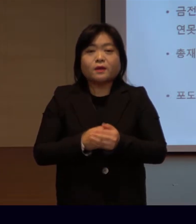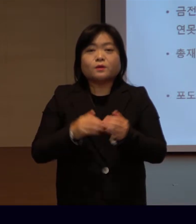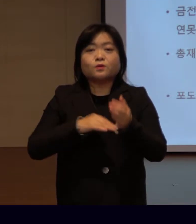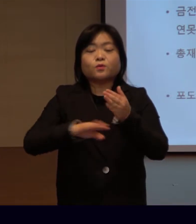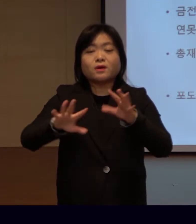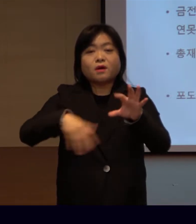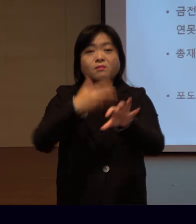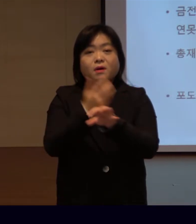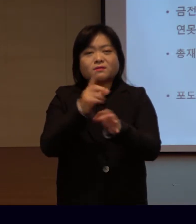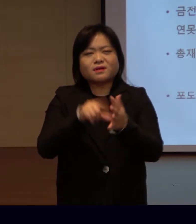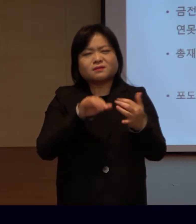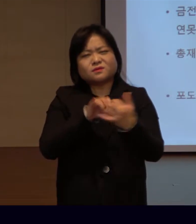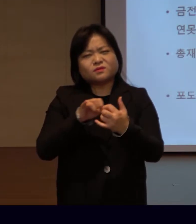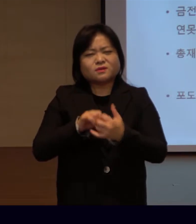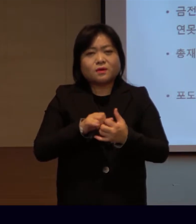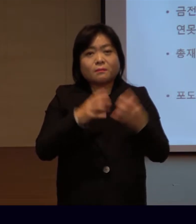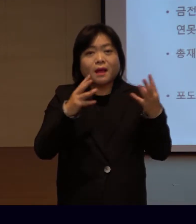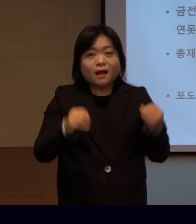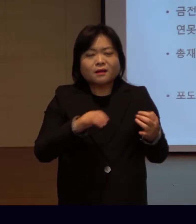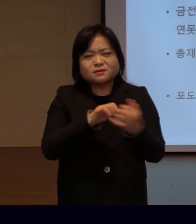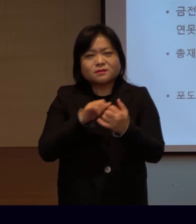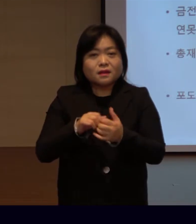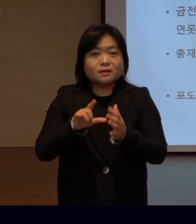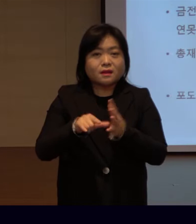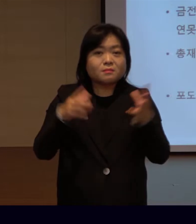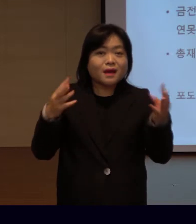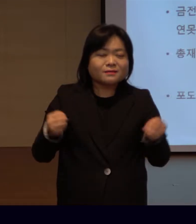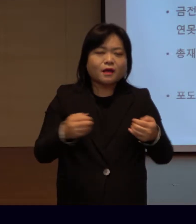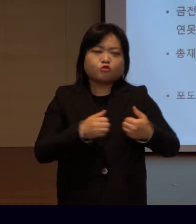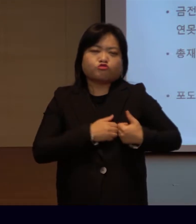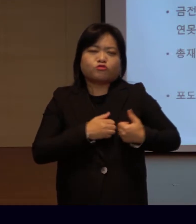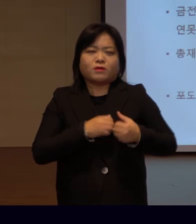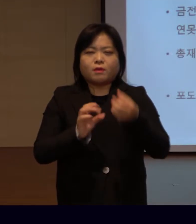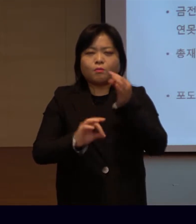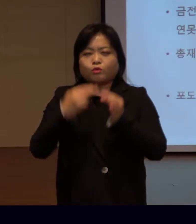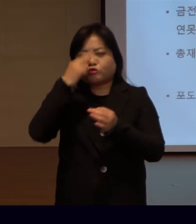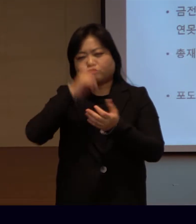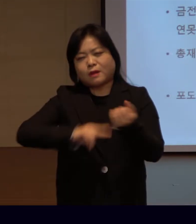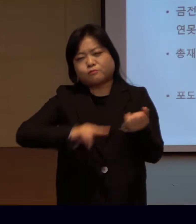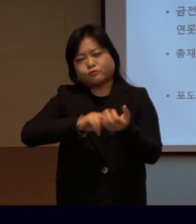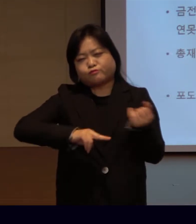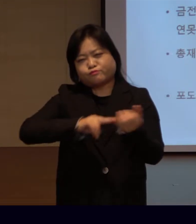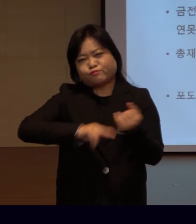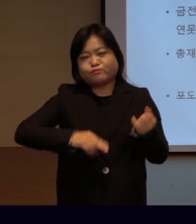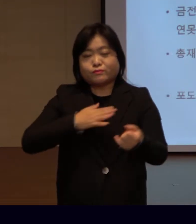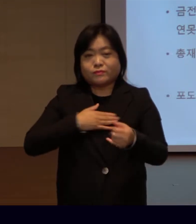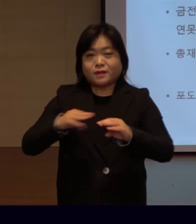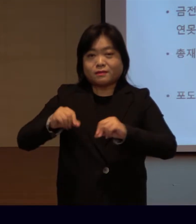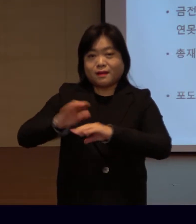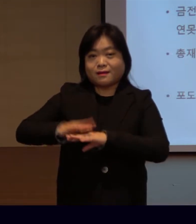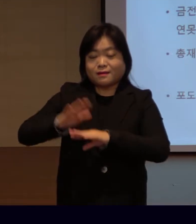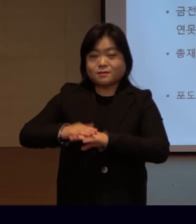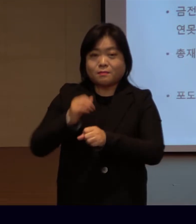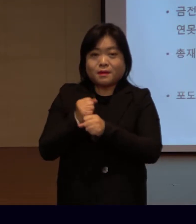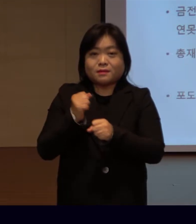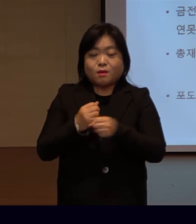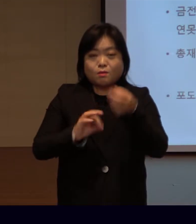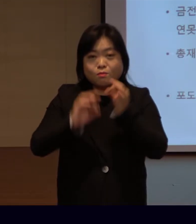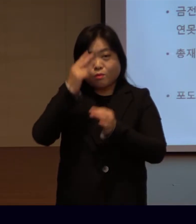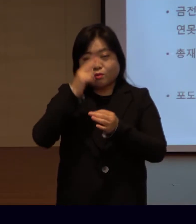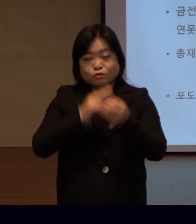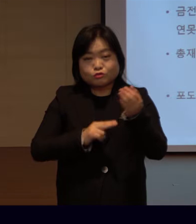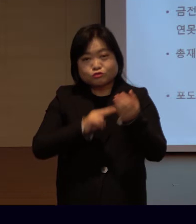혁명 때 전쟁이 많이 일어날 때 군인에게 포도주를 납품을 합니다. 자기 땅에서 나온 포도주를 납품을 하고